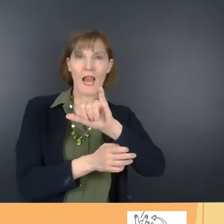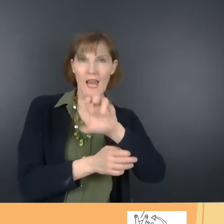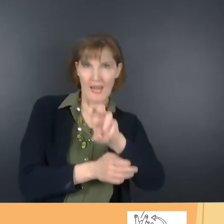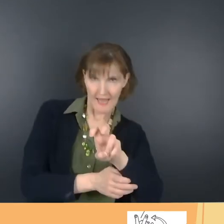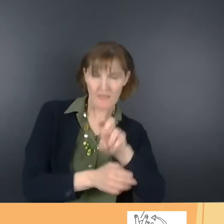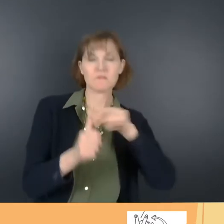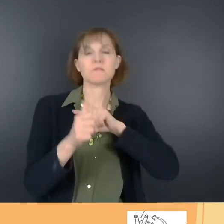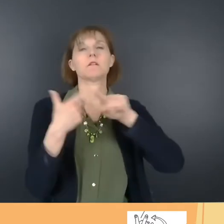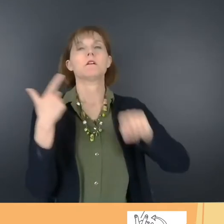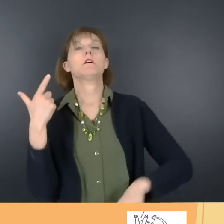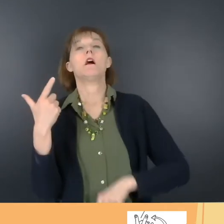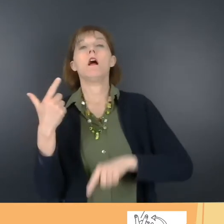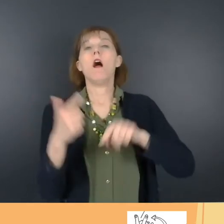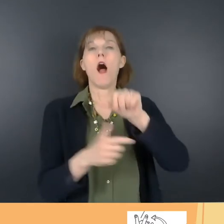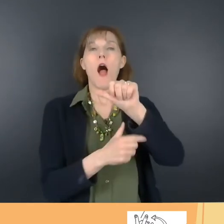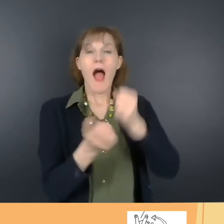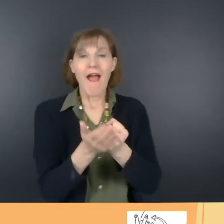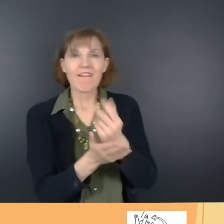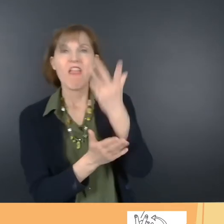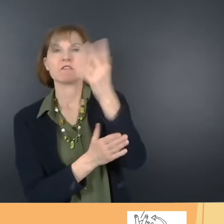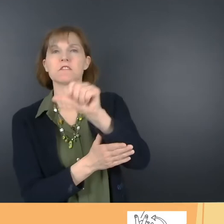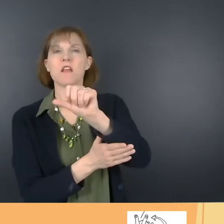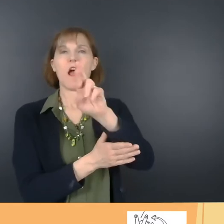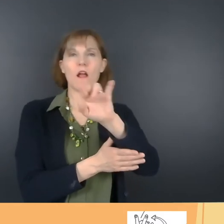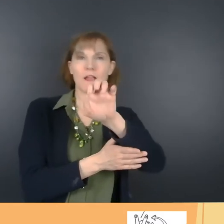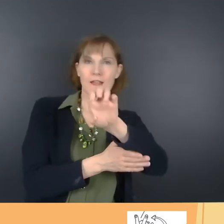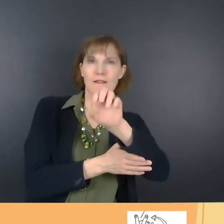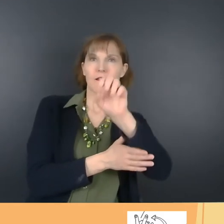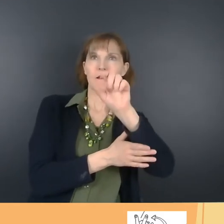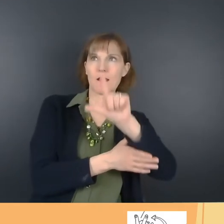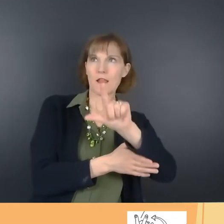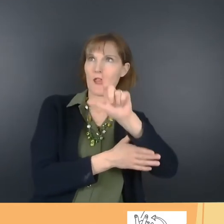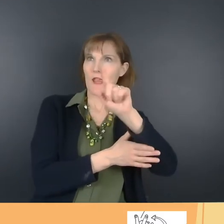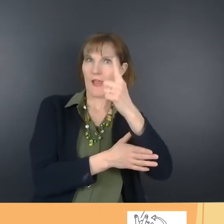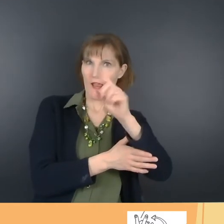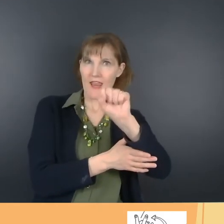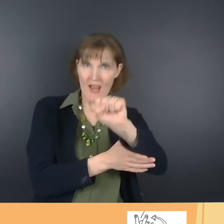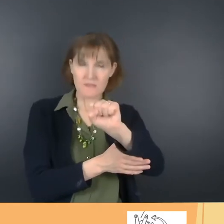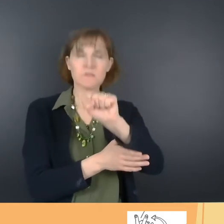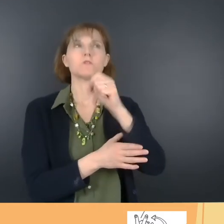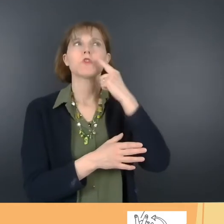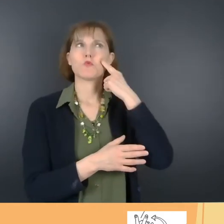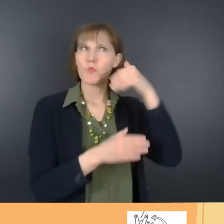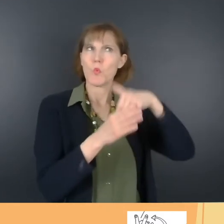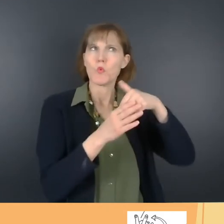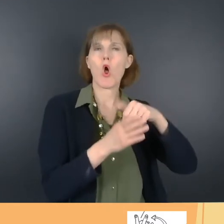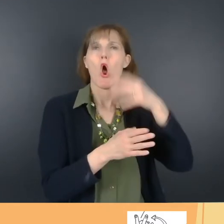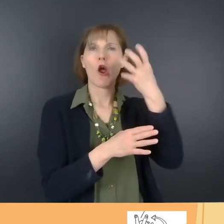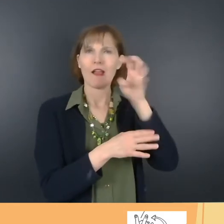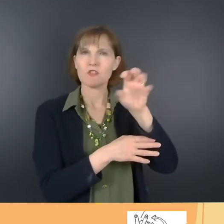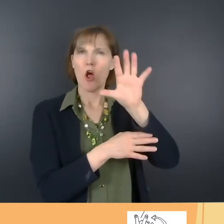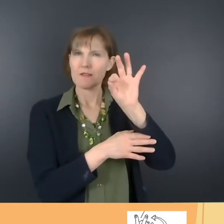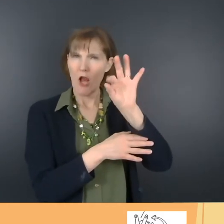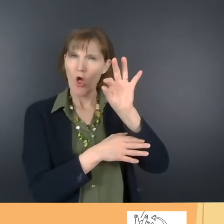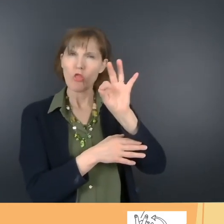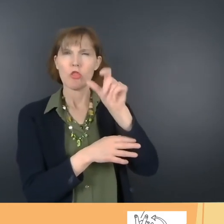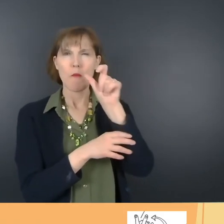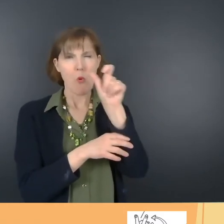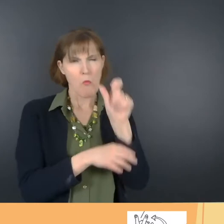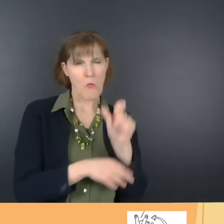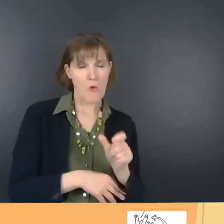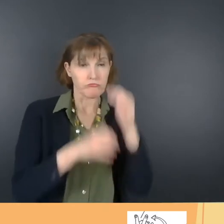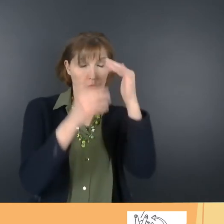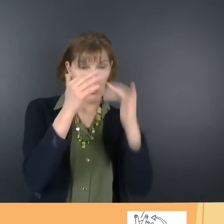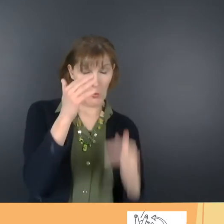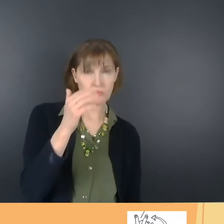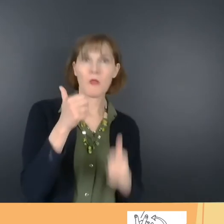Il y a plusieurs sources. Il y a Elix, par exemple. Il y a le dictionnaire qu'a fait Ariens qui est très bien, qui a quand même 450 mots.